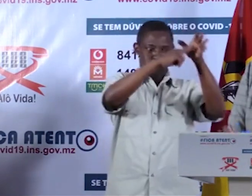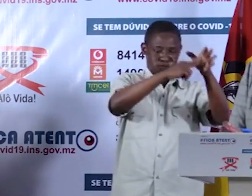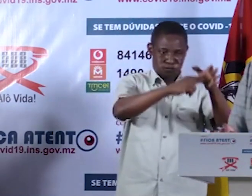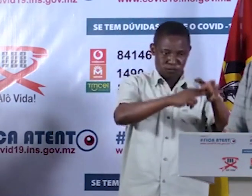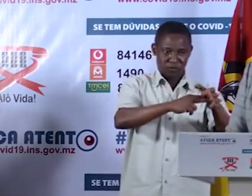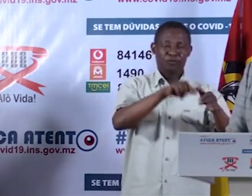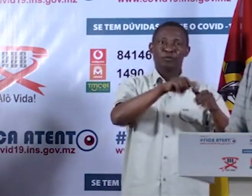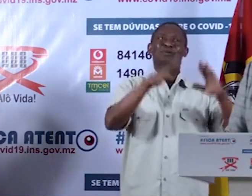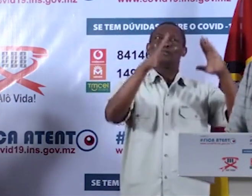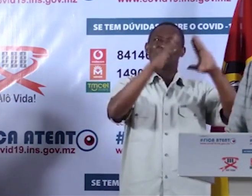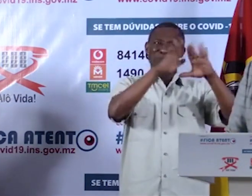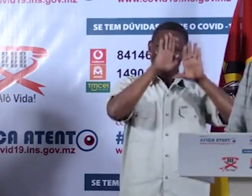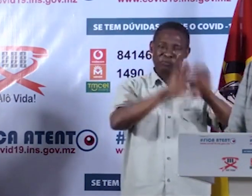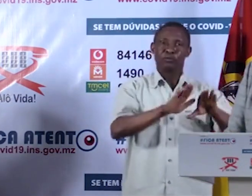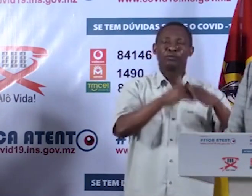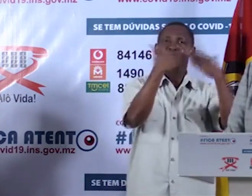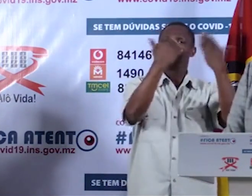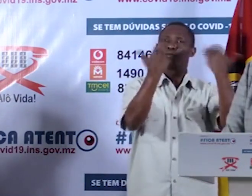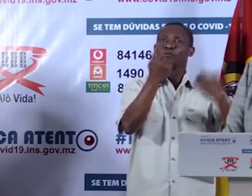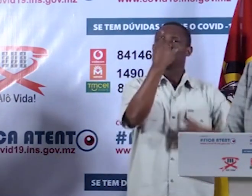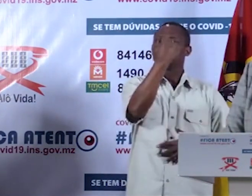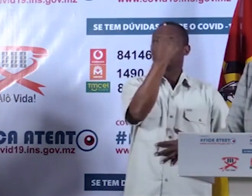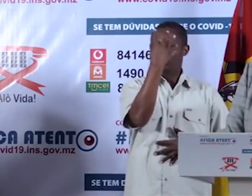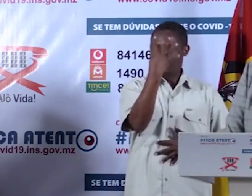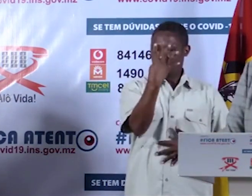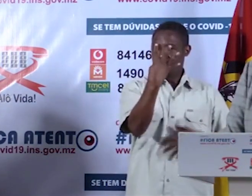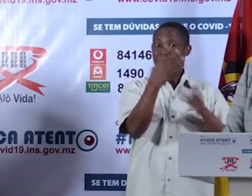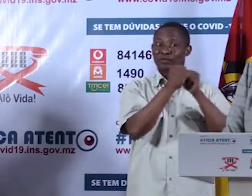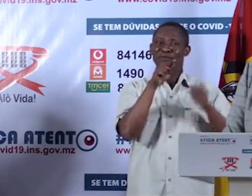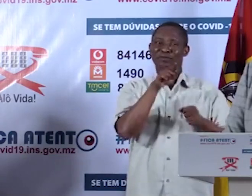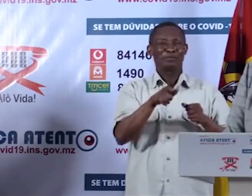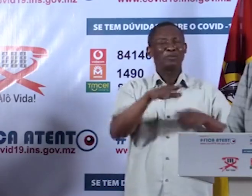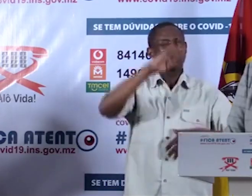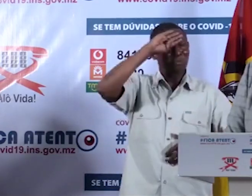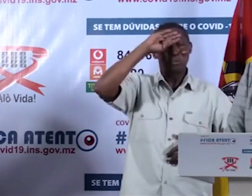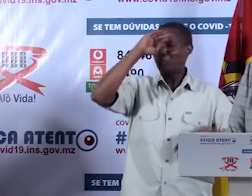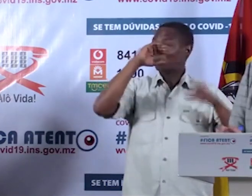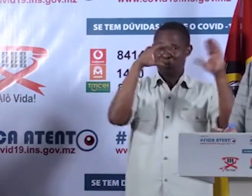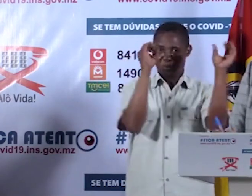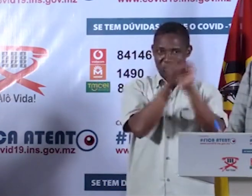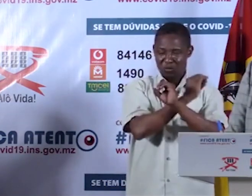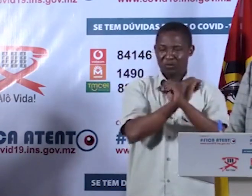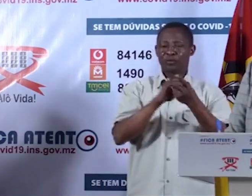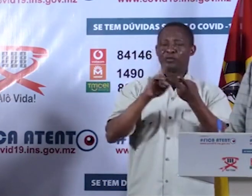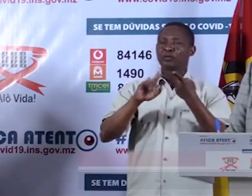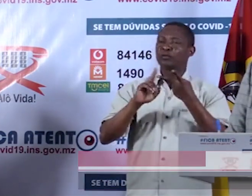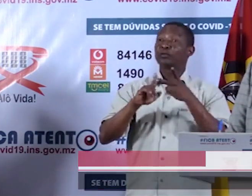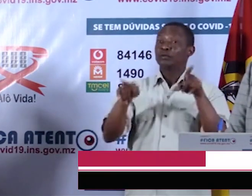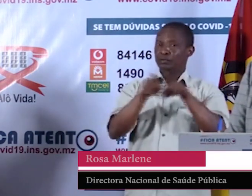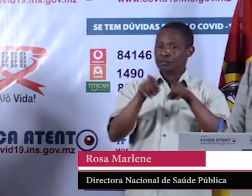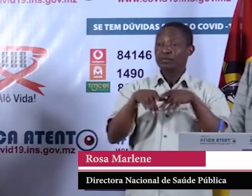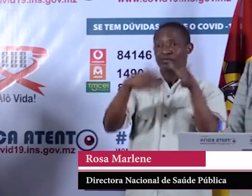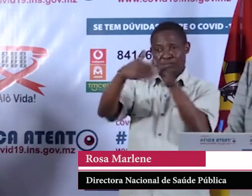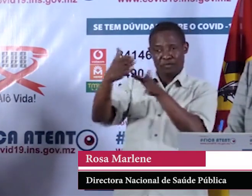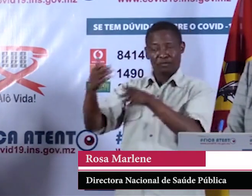de doença respiratória, e também as pessoas sem sintomas que tiveram contato direto